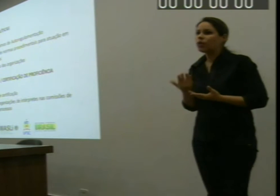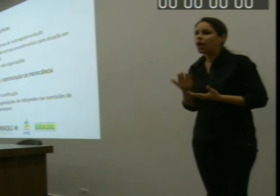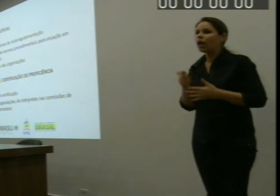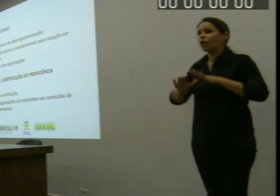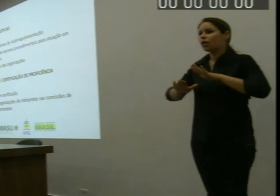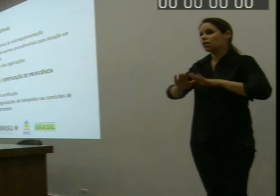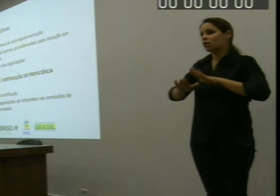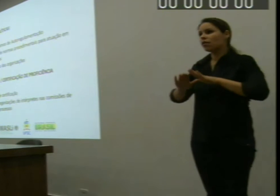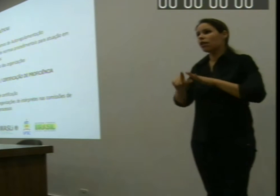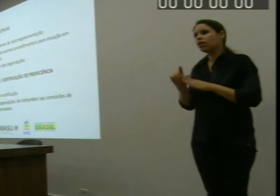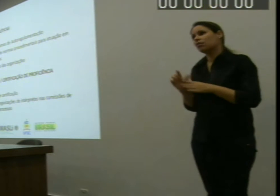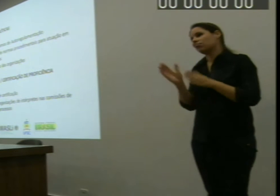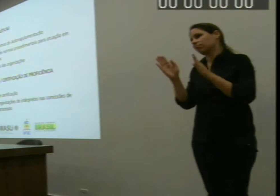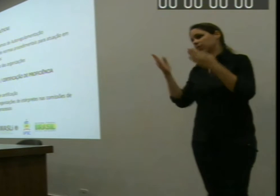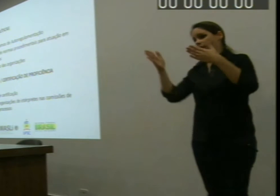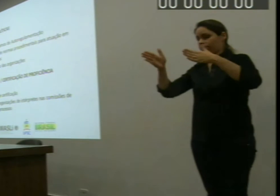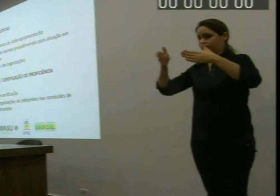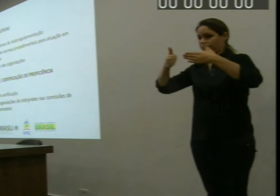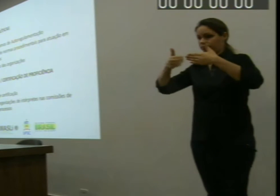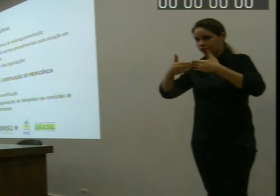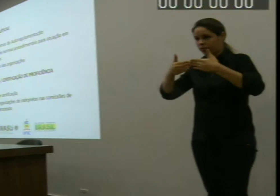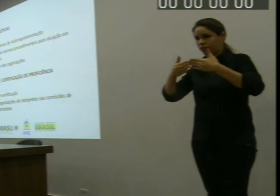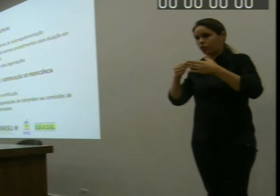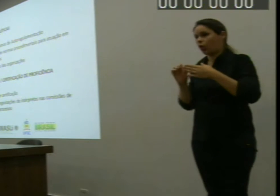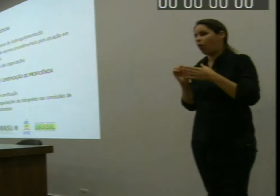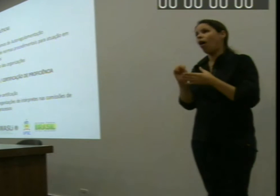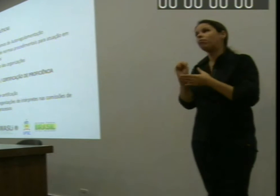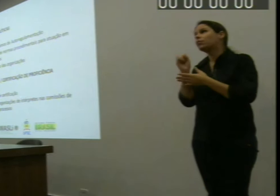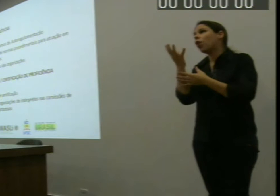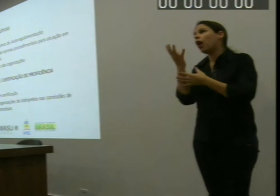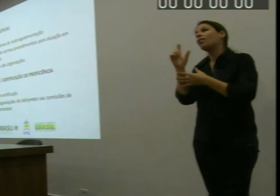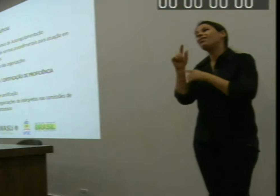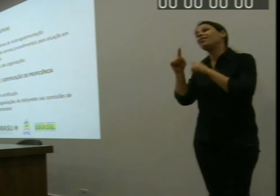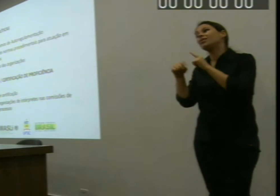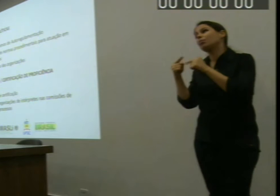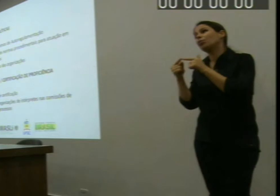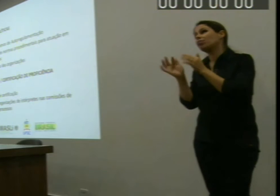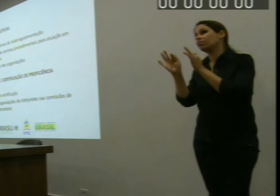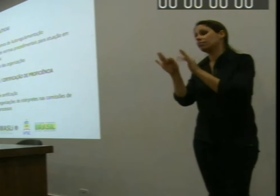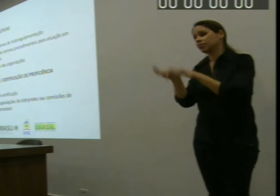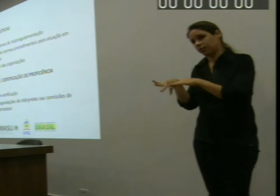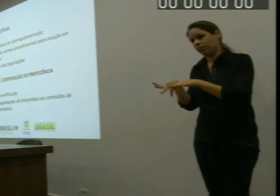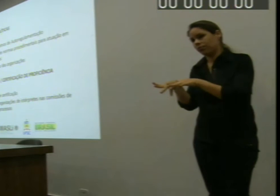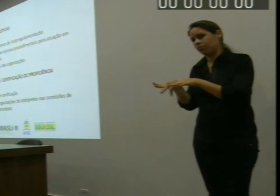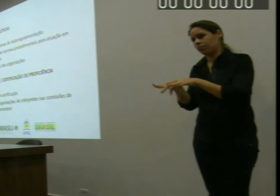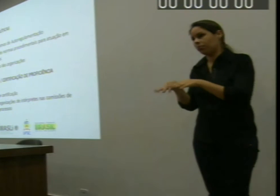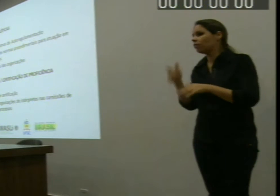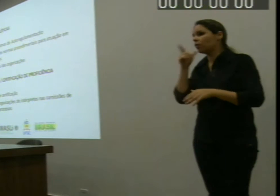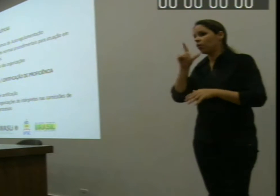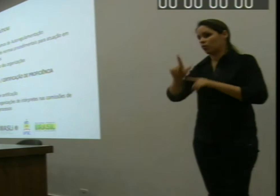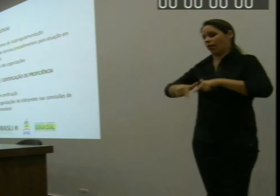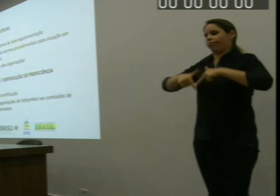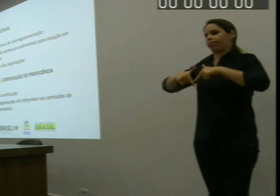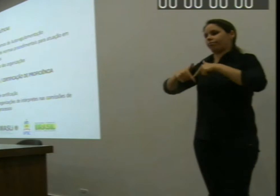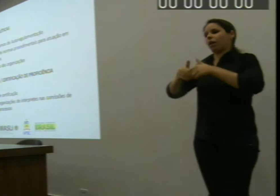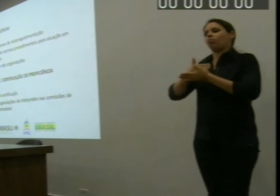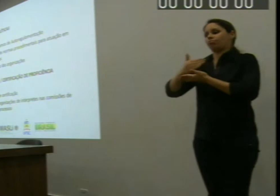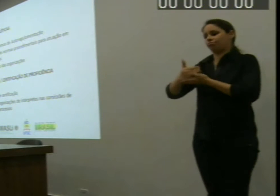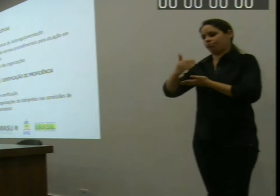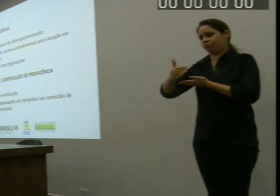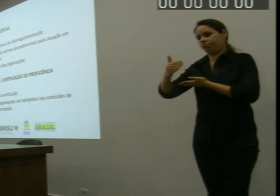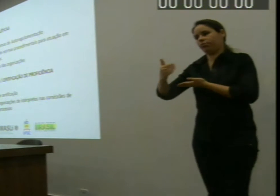Muitas delas hoje as associações elas em geral tendem a viver as mínguas de forma